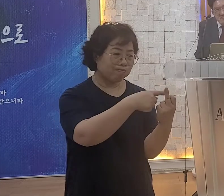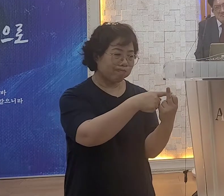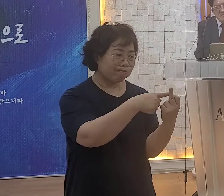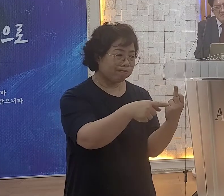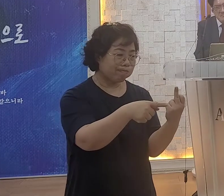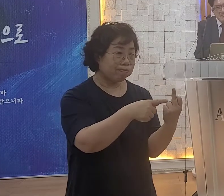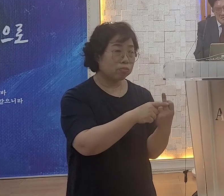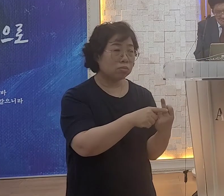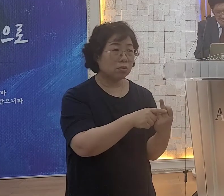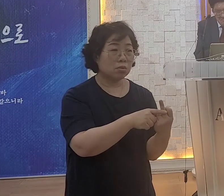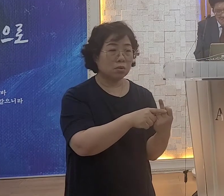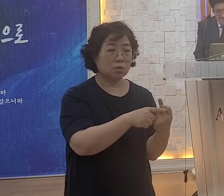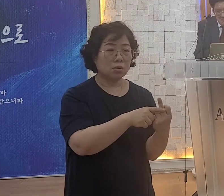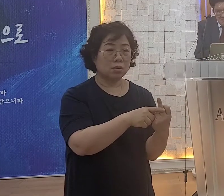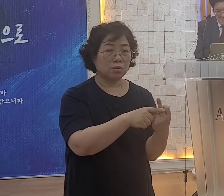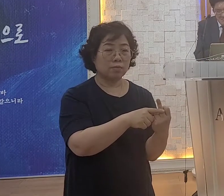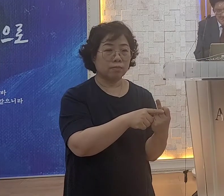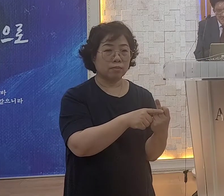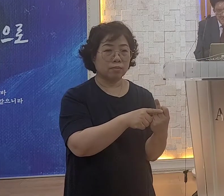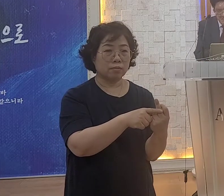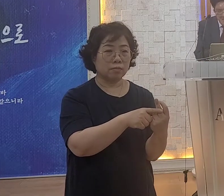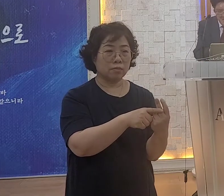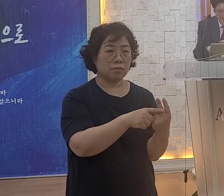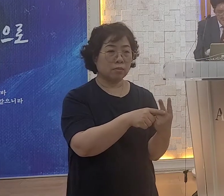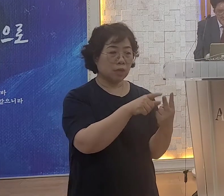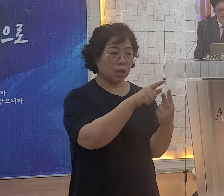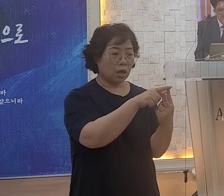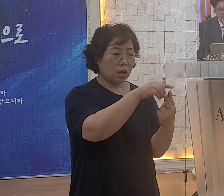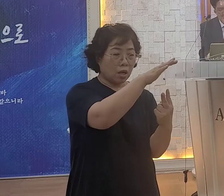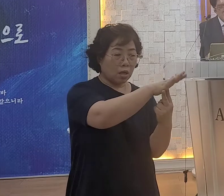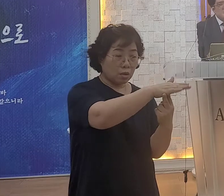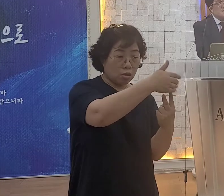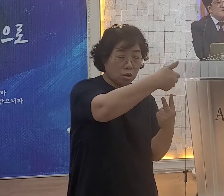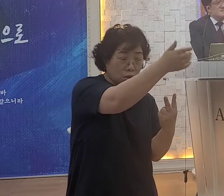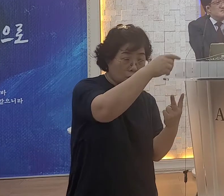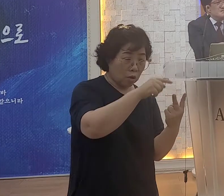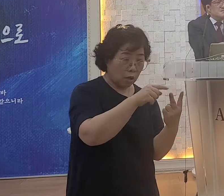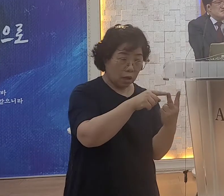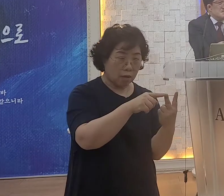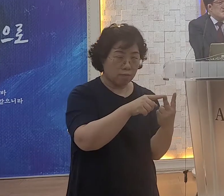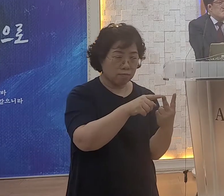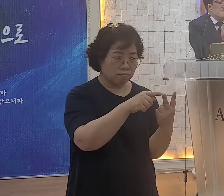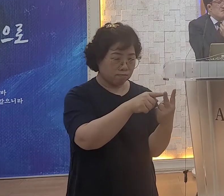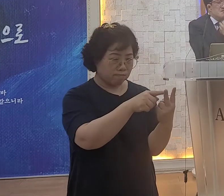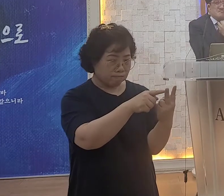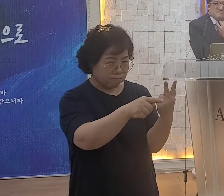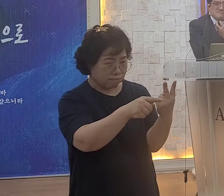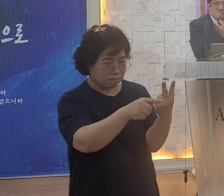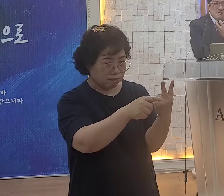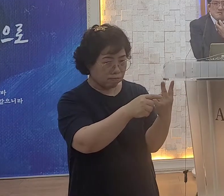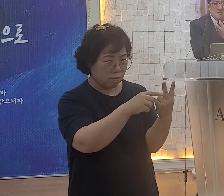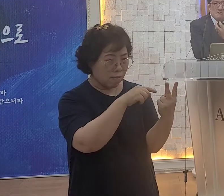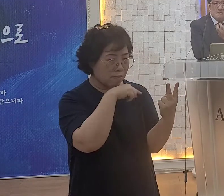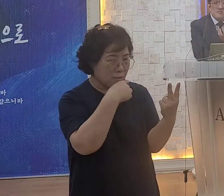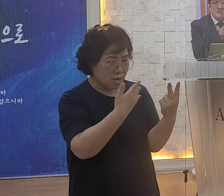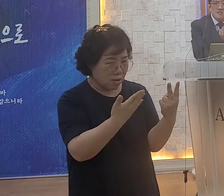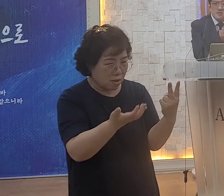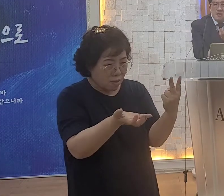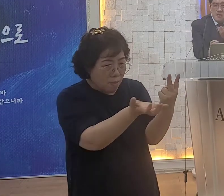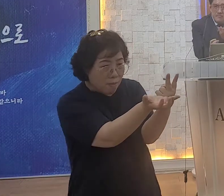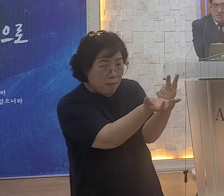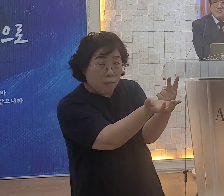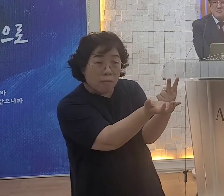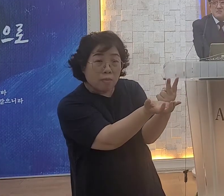목을 딴, 순념술, 목을 딴. 그래고요, 제사장은 그 목에서 콱콱콱 나오는